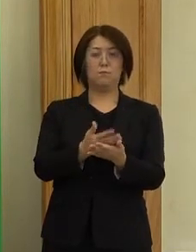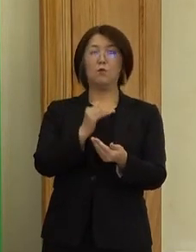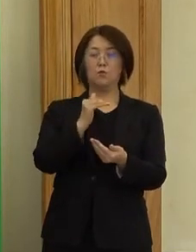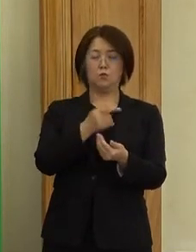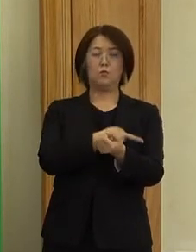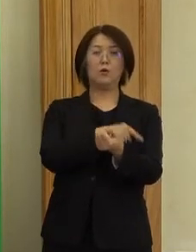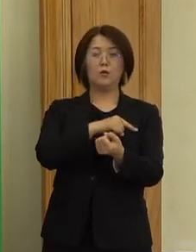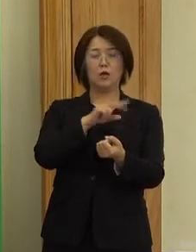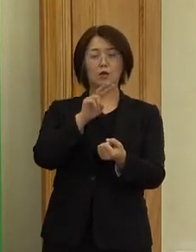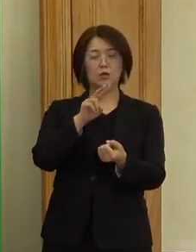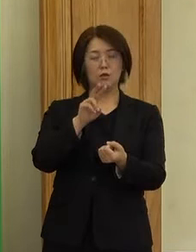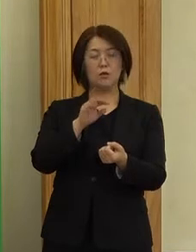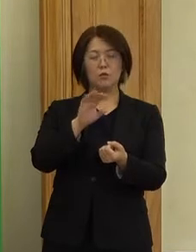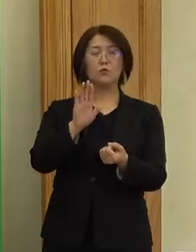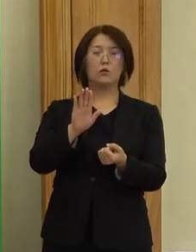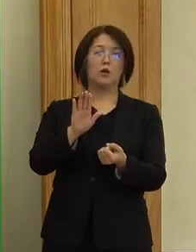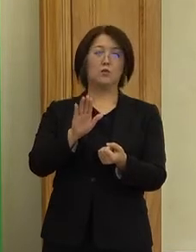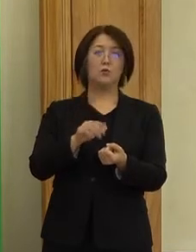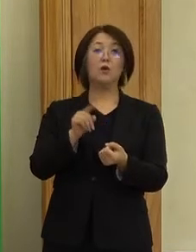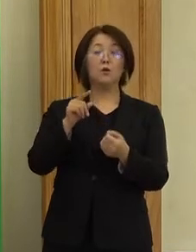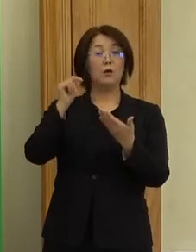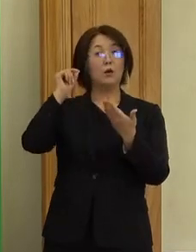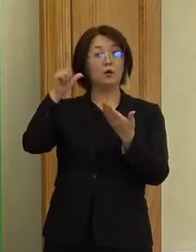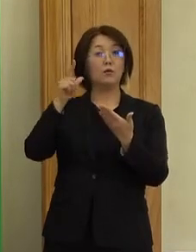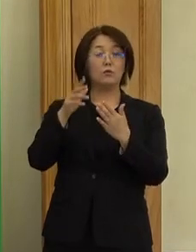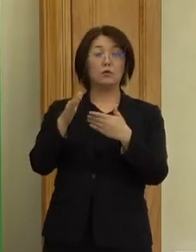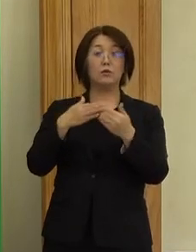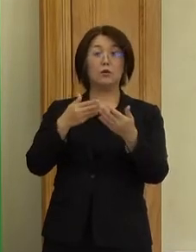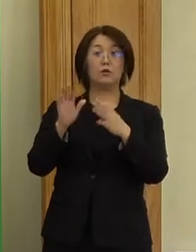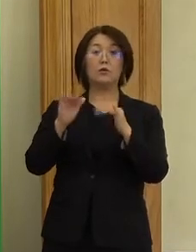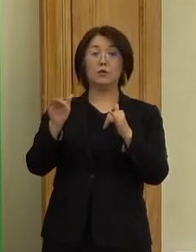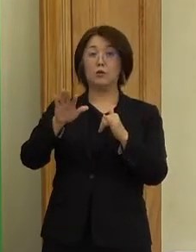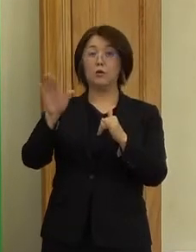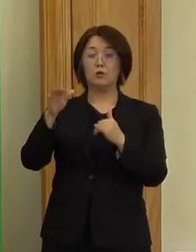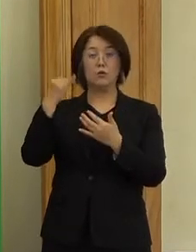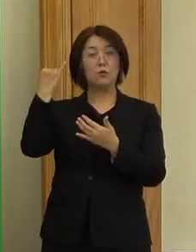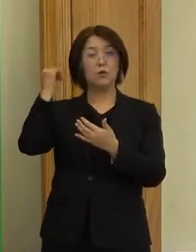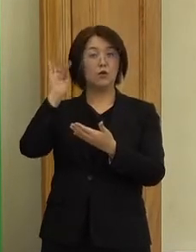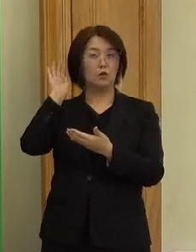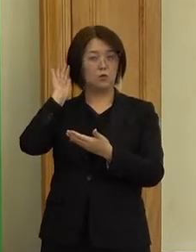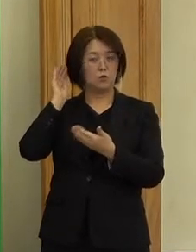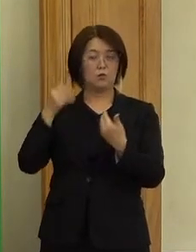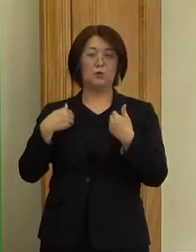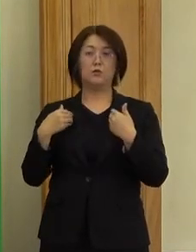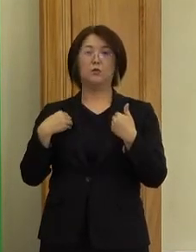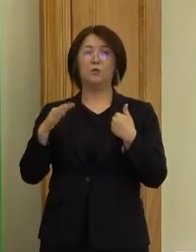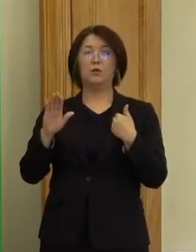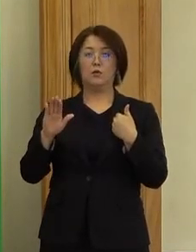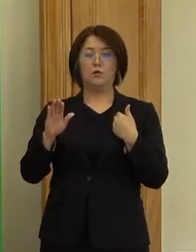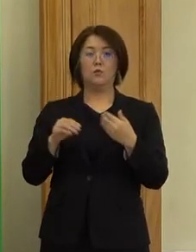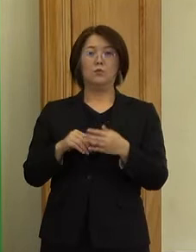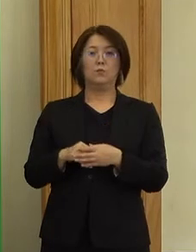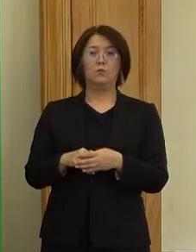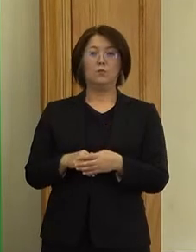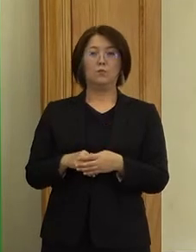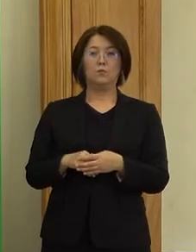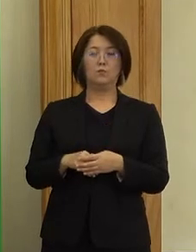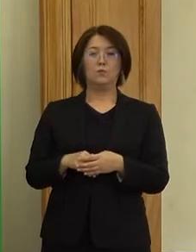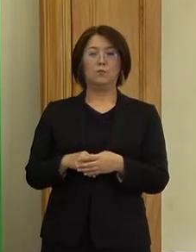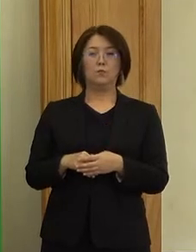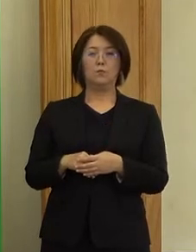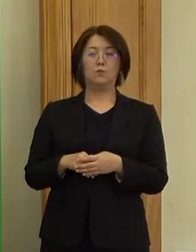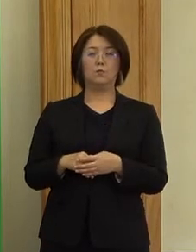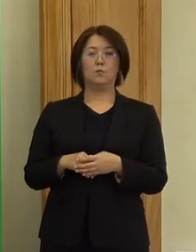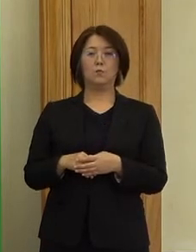ります。ただこの場合は学識経験者の意見をしっかりと聞く必要がある、そんな、ことを担保しなきゃされ